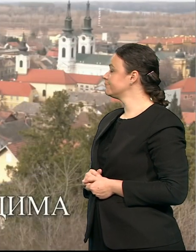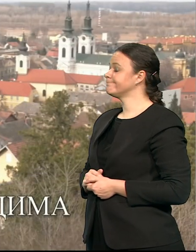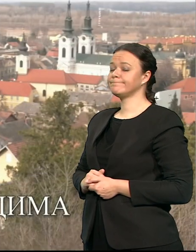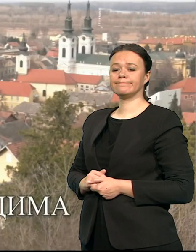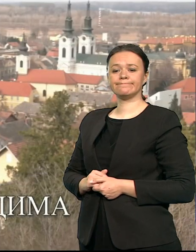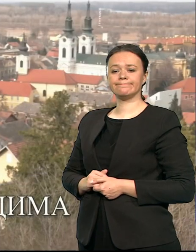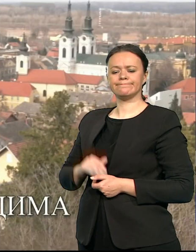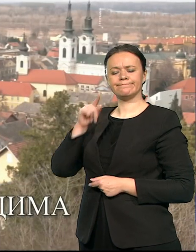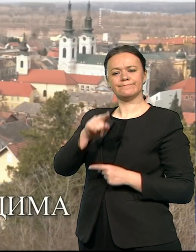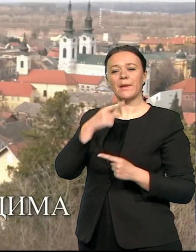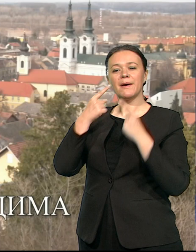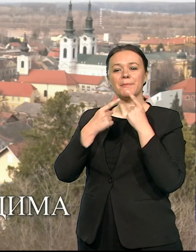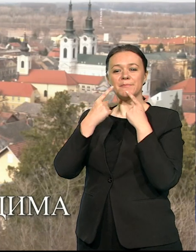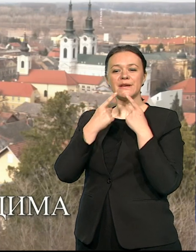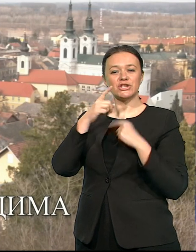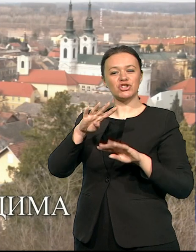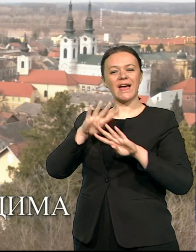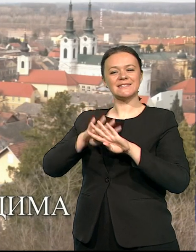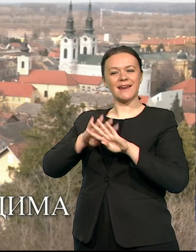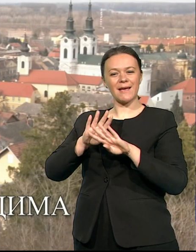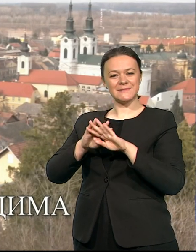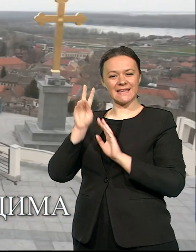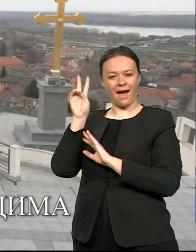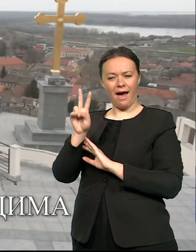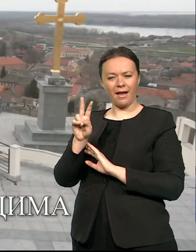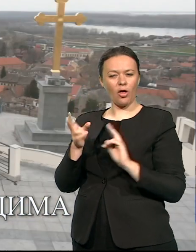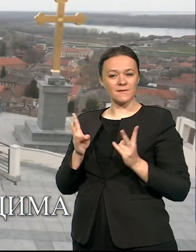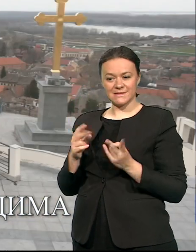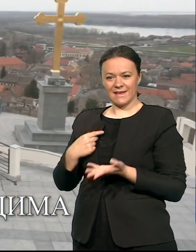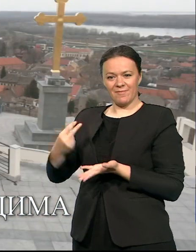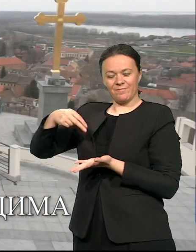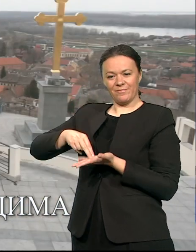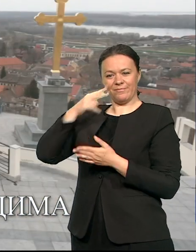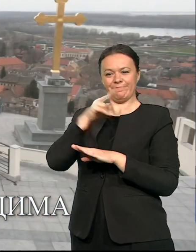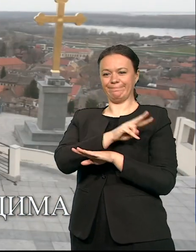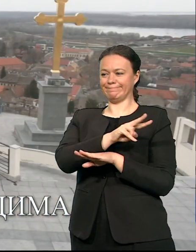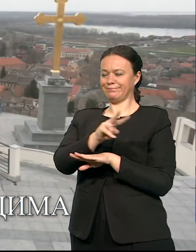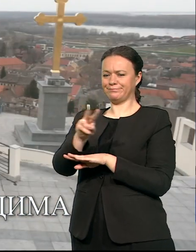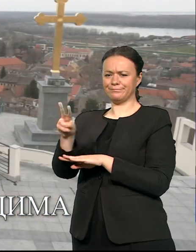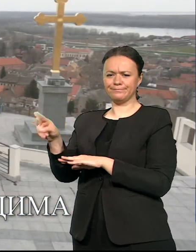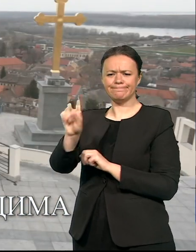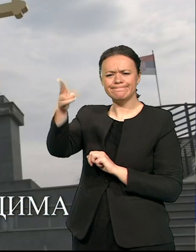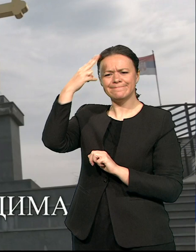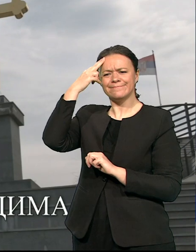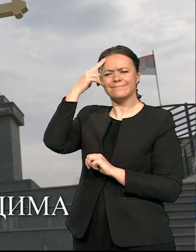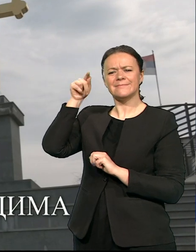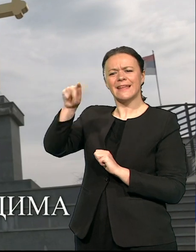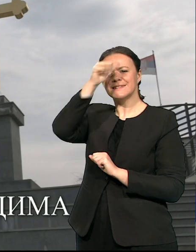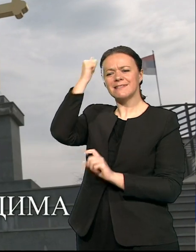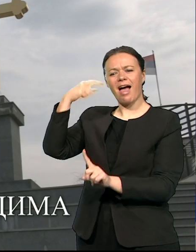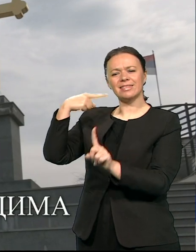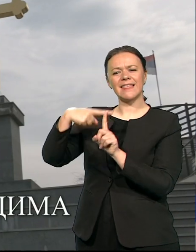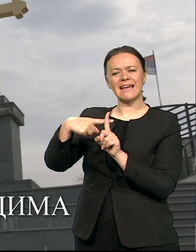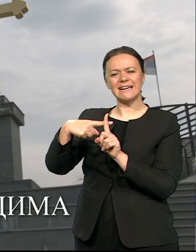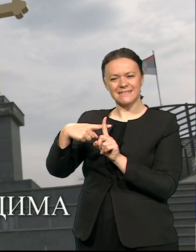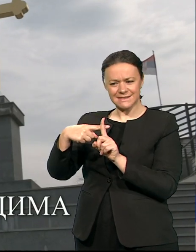Priču o Sremskim Karlovcima počinjemo pogledom s Vidikovca, na kojem će vas dočekati prepoznatljiv pozlaćeni krst podignut na mestu na